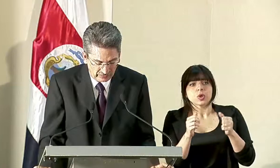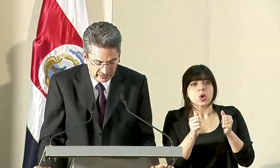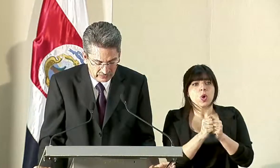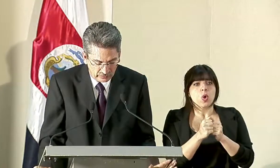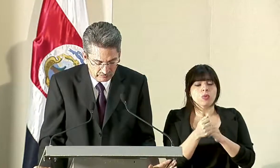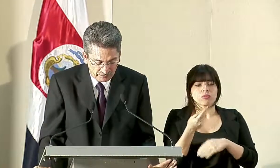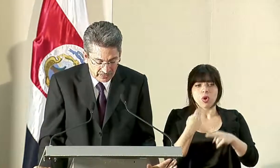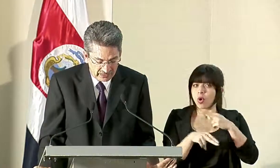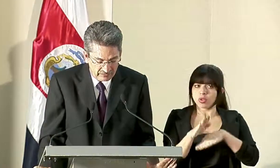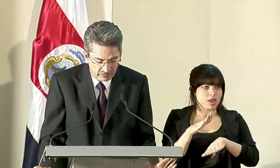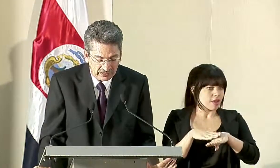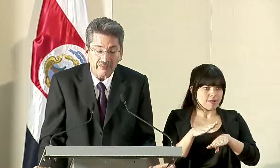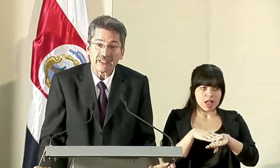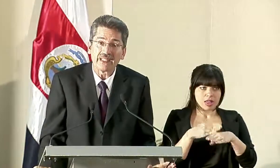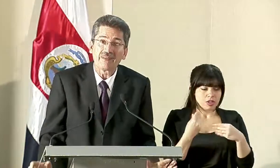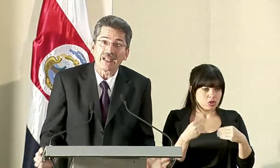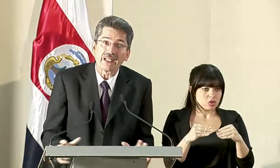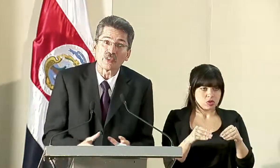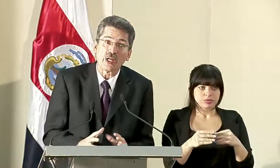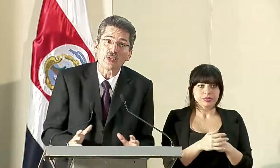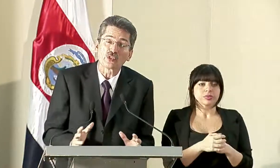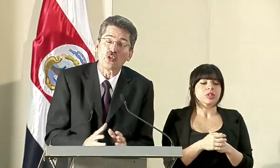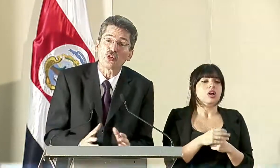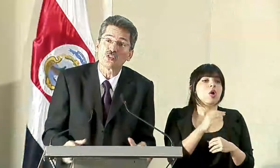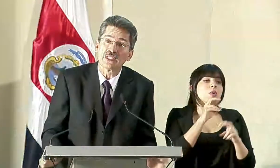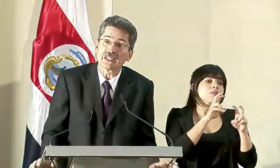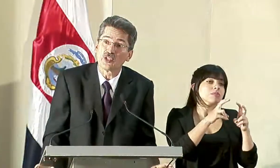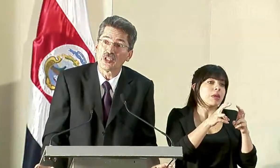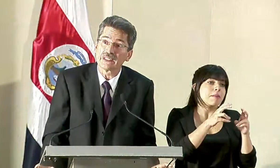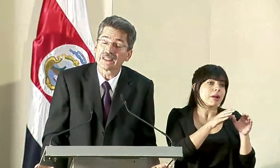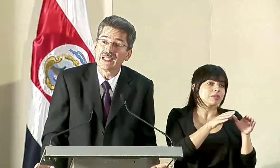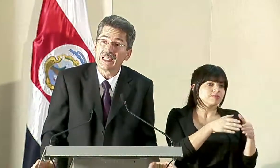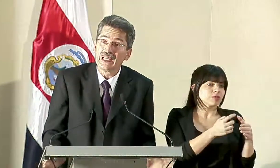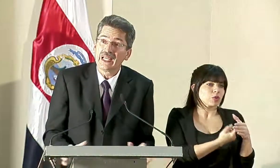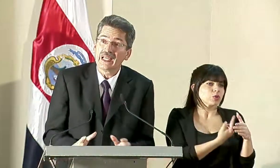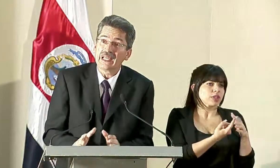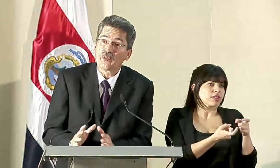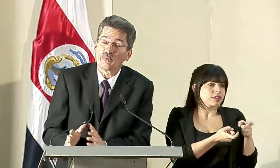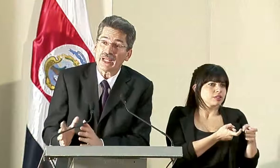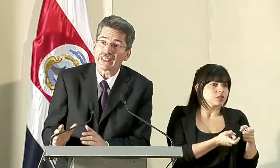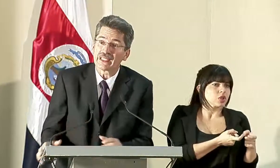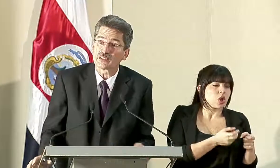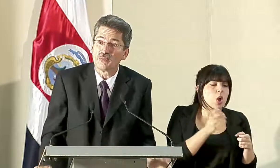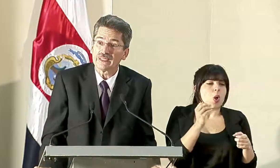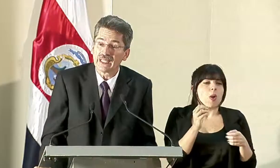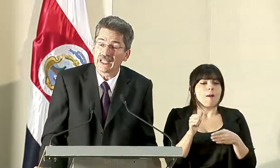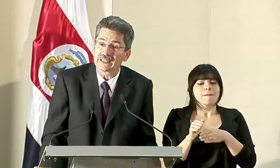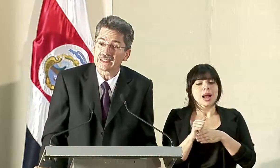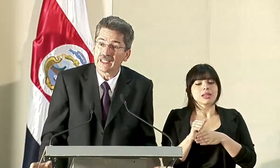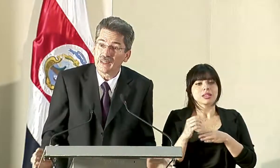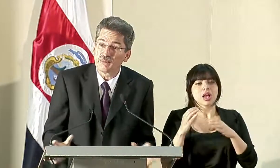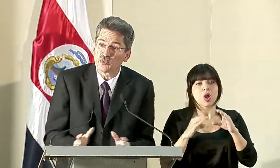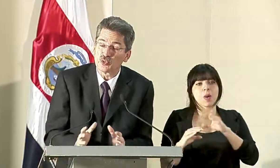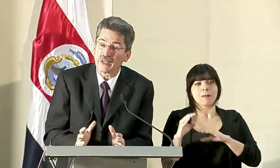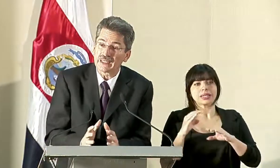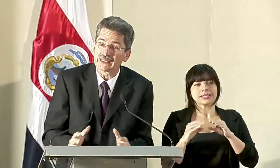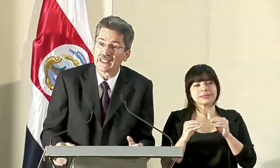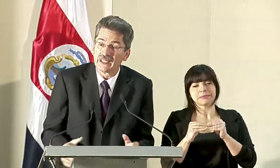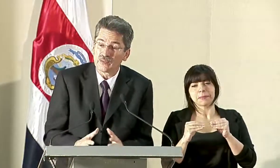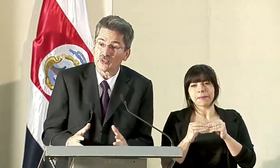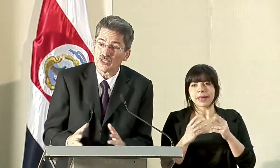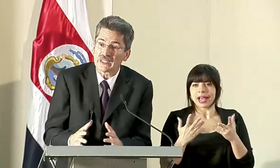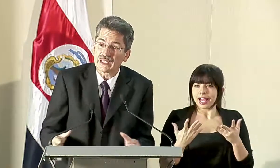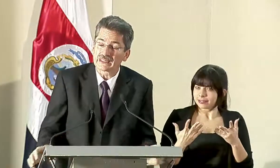con contrabando, que pueden haber temas relacionados con concentraciones y con prácticas comerciales mucho